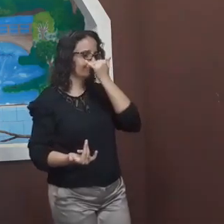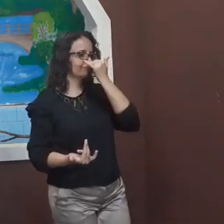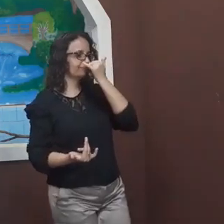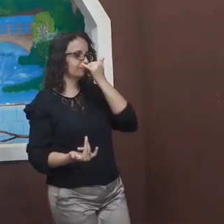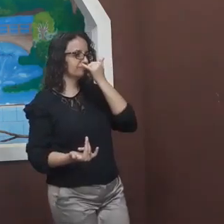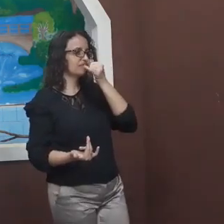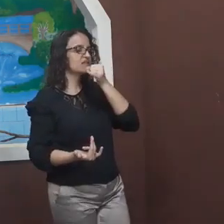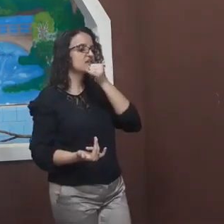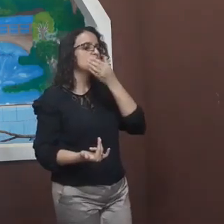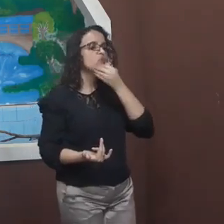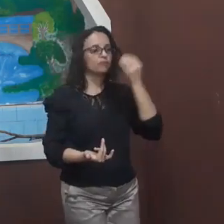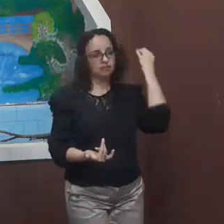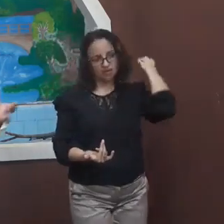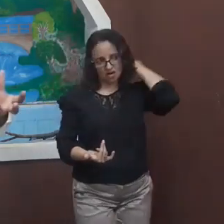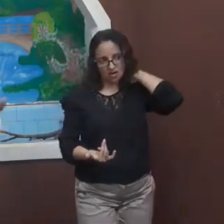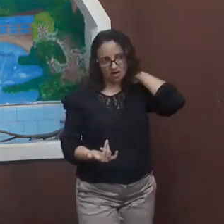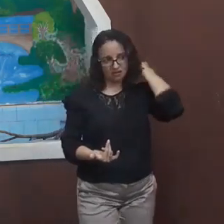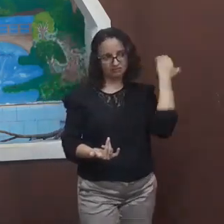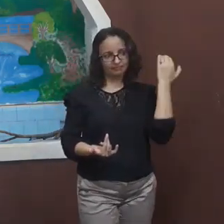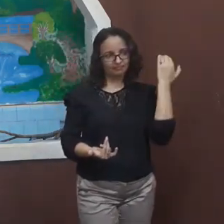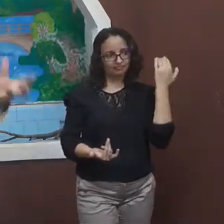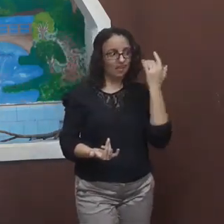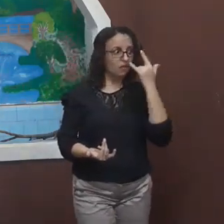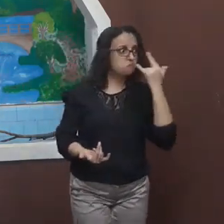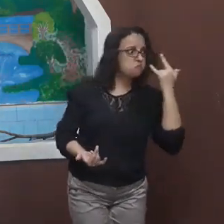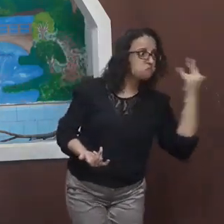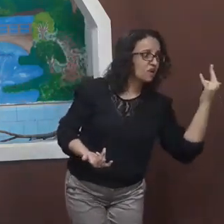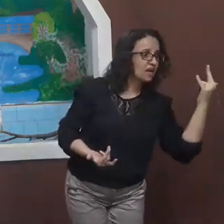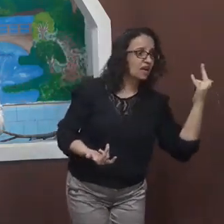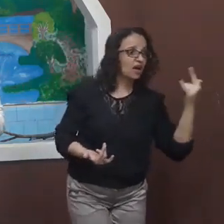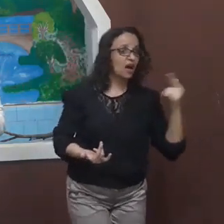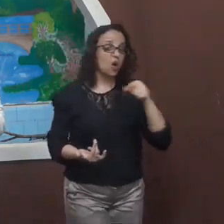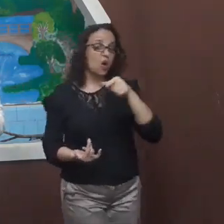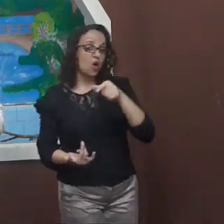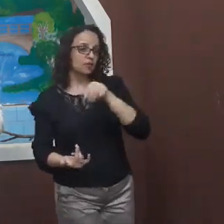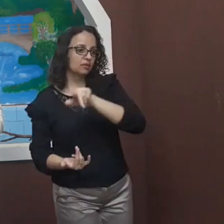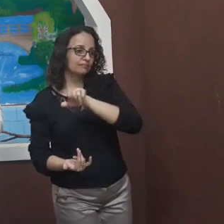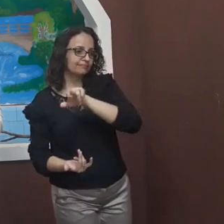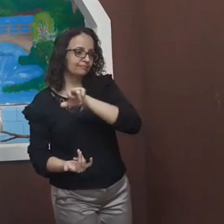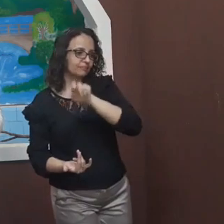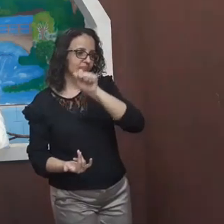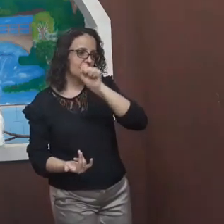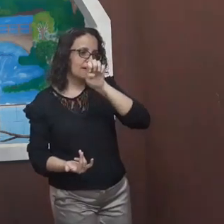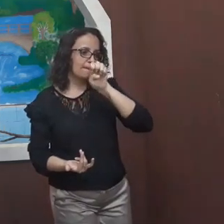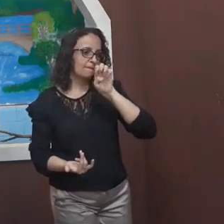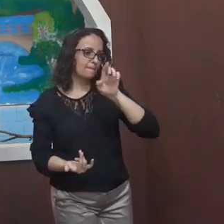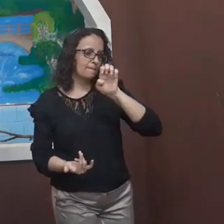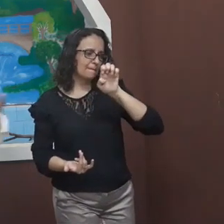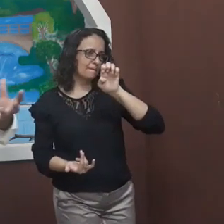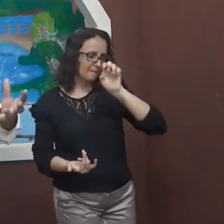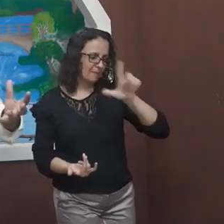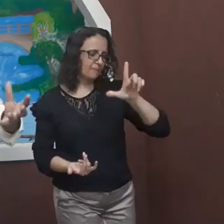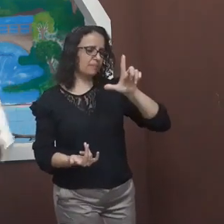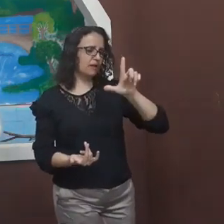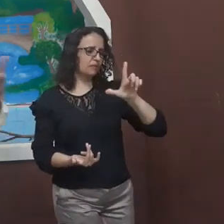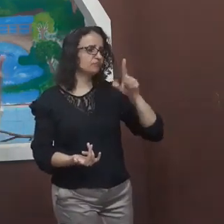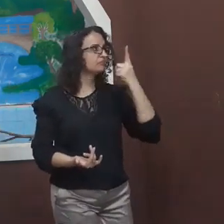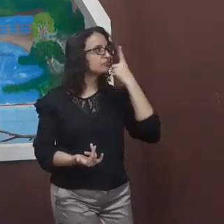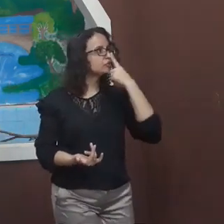Caim cobiçou a intimidade que Abel tinha com Deus, caiu.